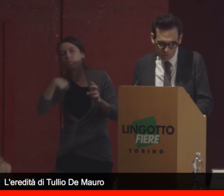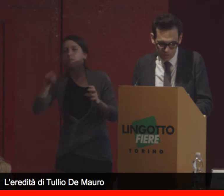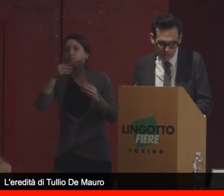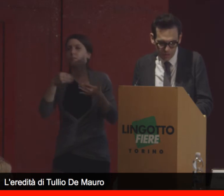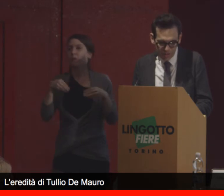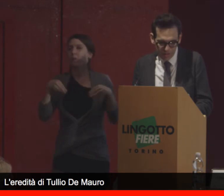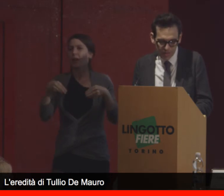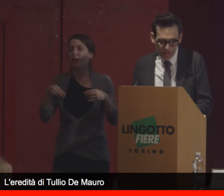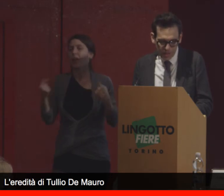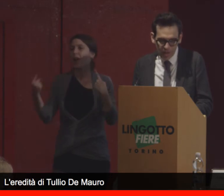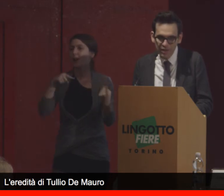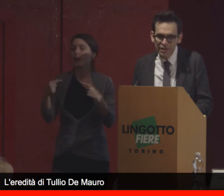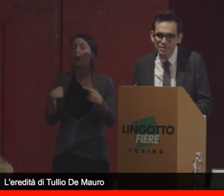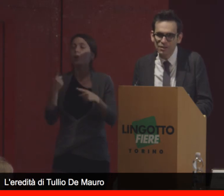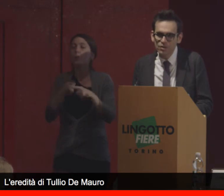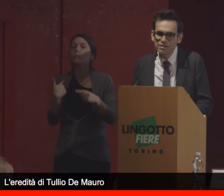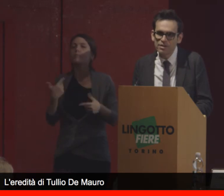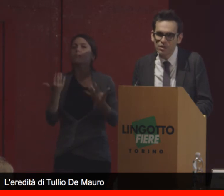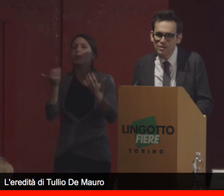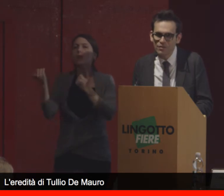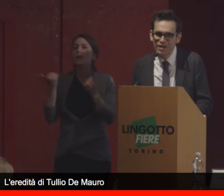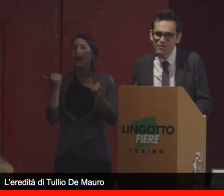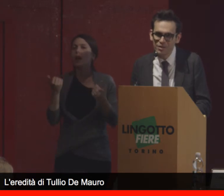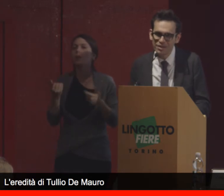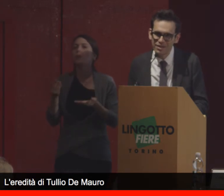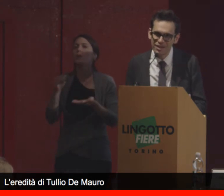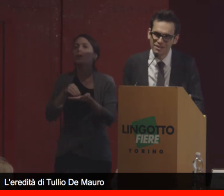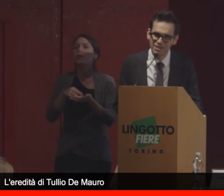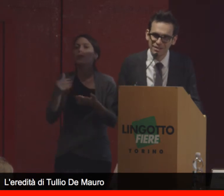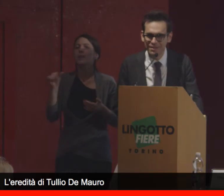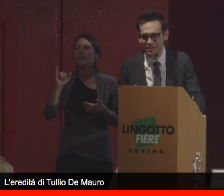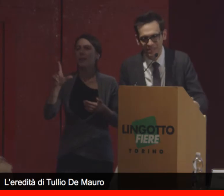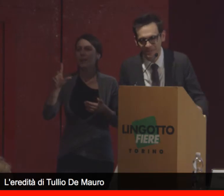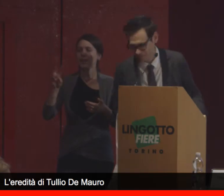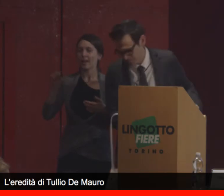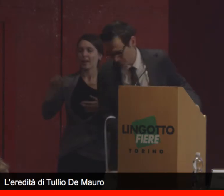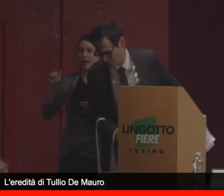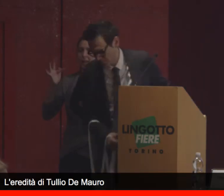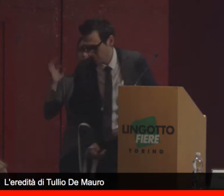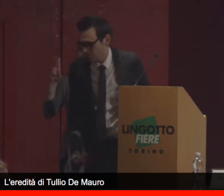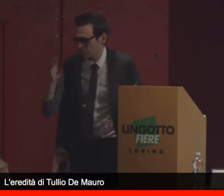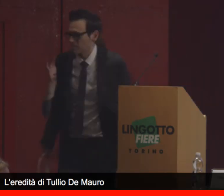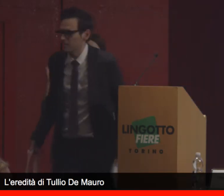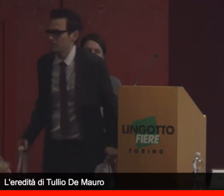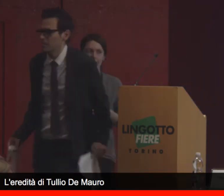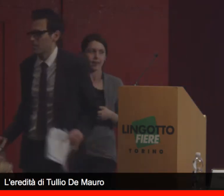saluto particolare ringraziandola di essere qui a Silvana Ferreri. Grazie. Grazie.